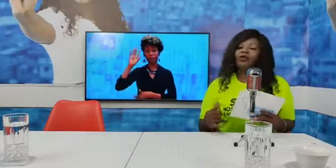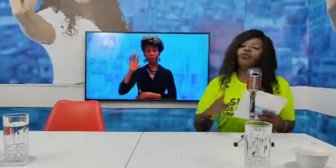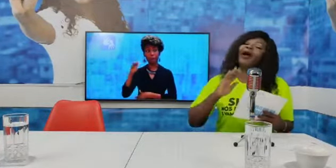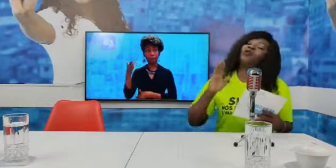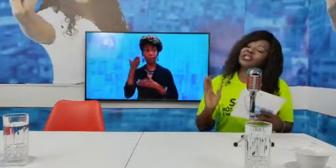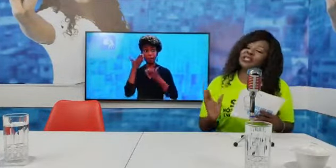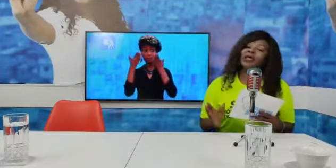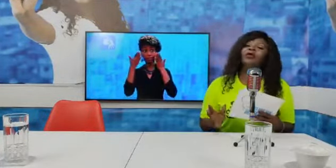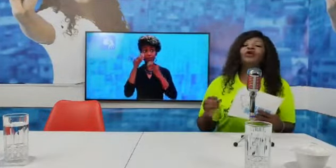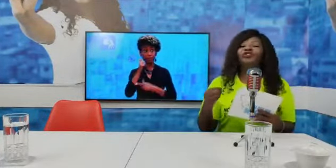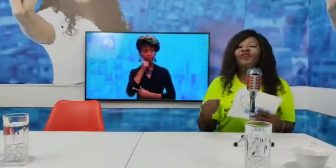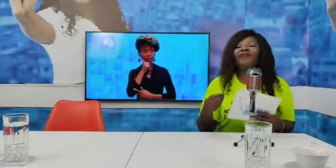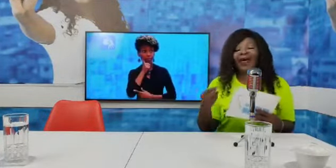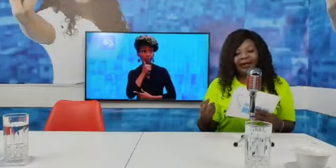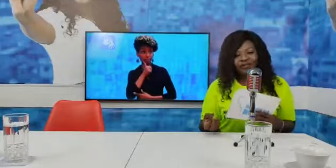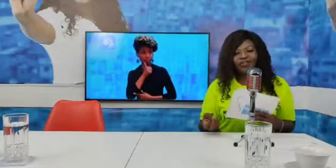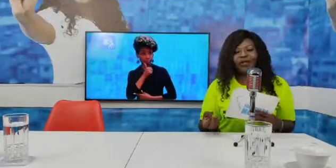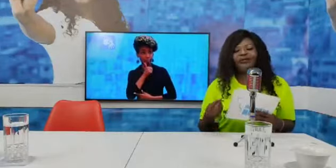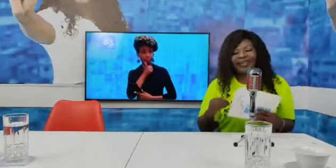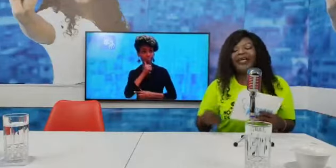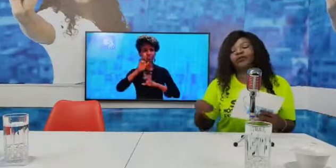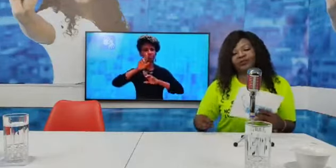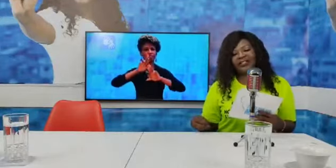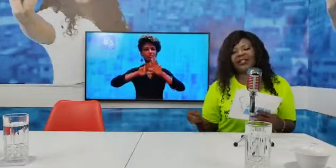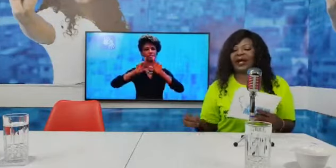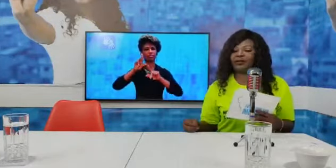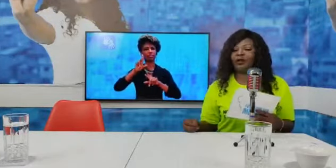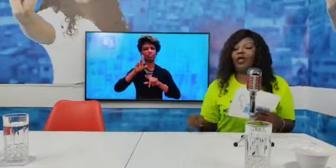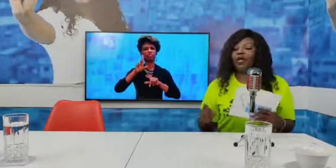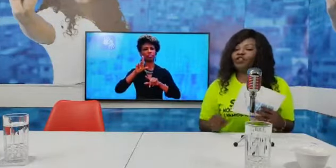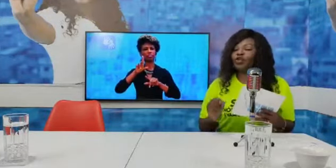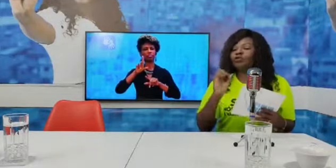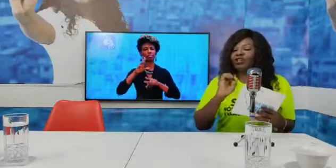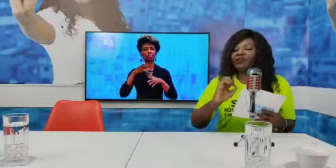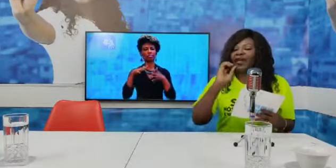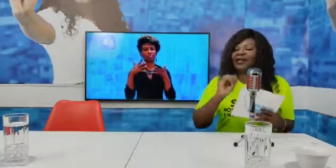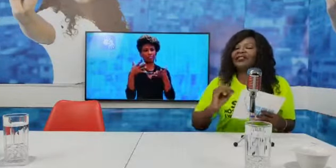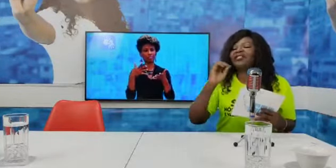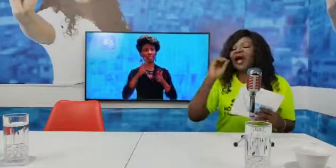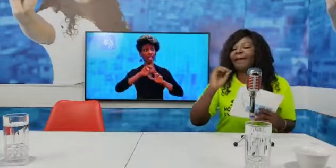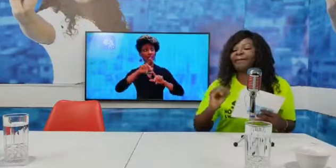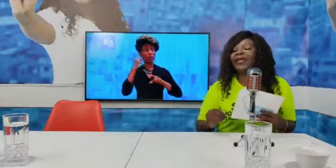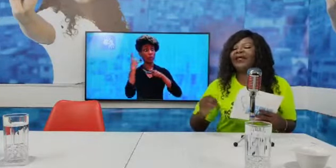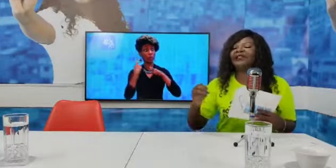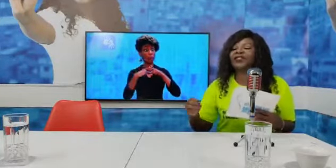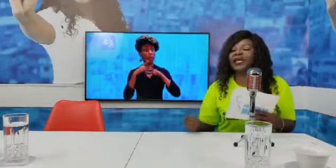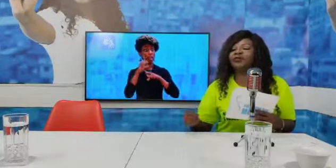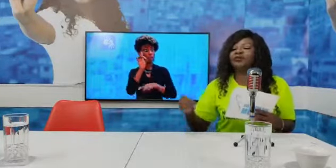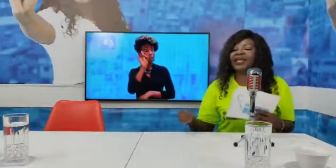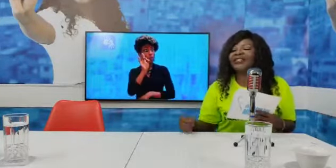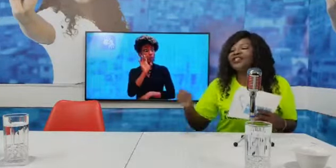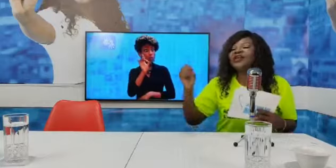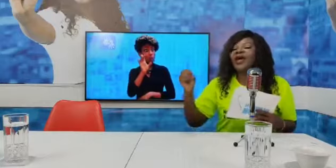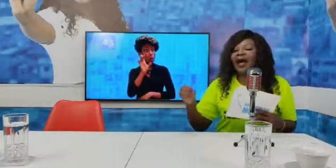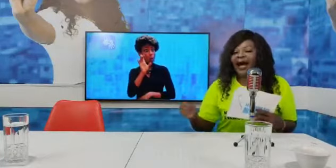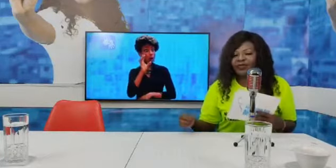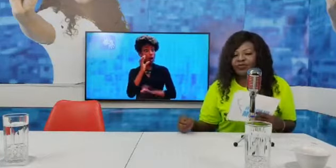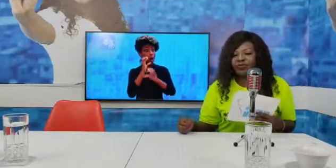mulher em uma condição diferente dentro desse ato. Eu digo diferente apenas dentro